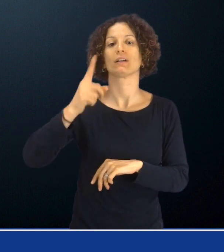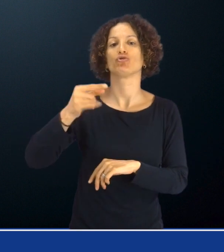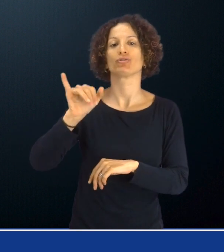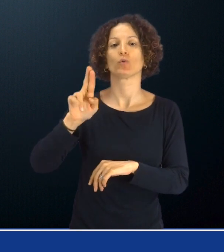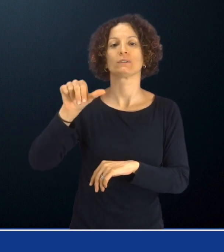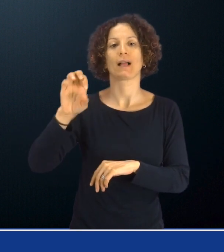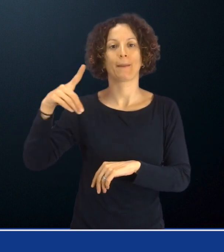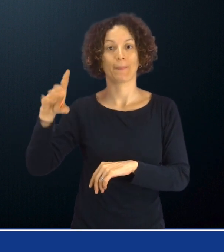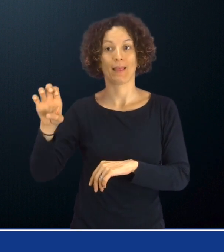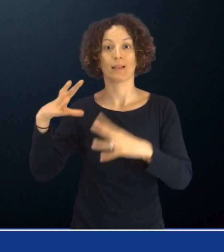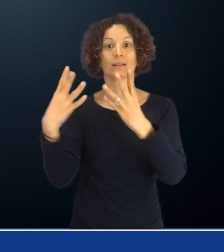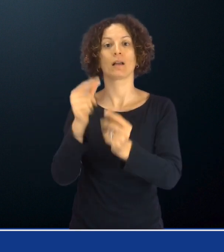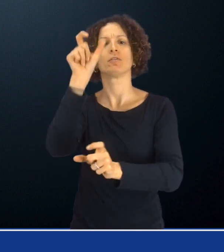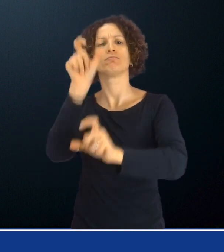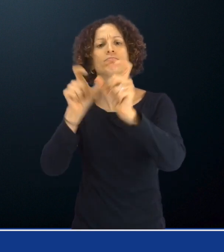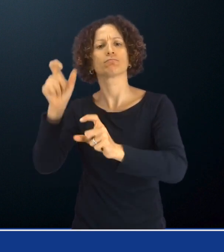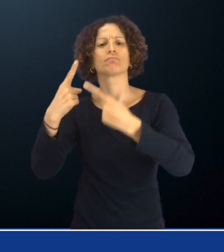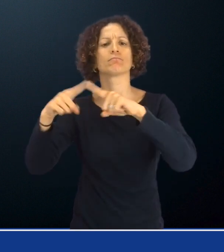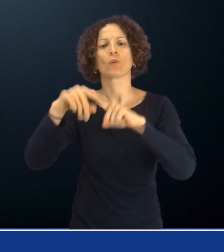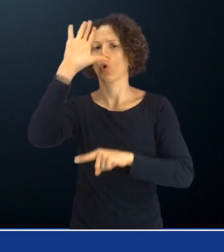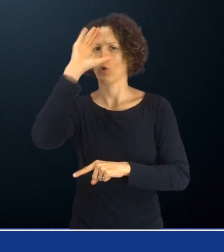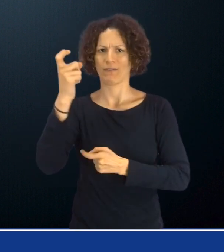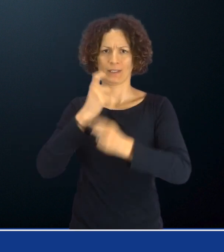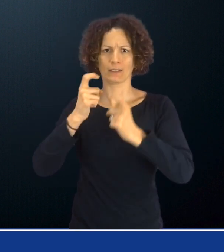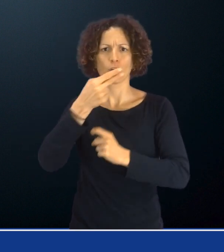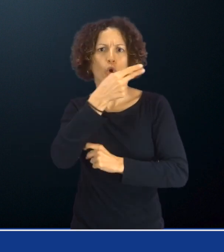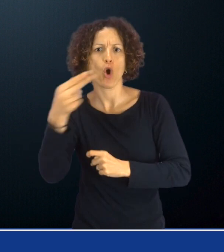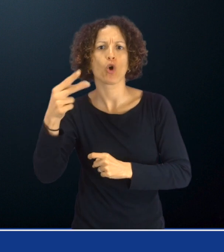da esperti di diverse università i nomi nella circolare